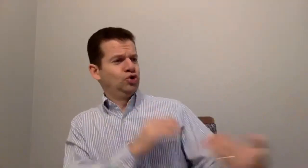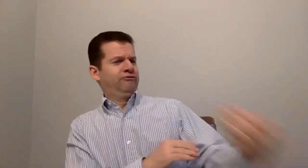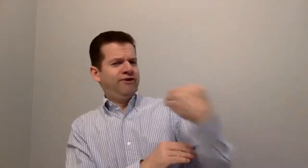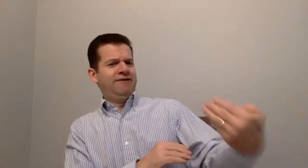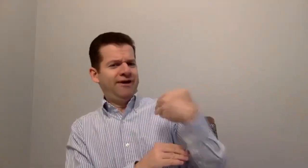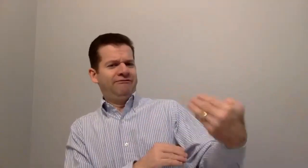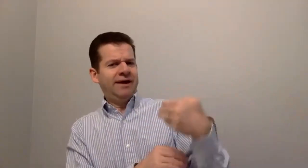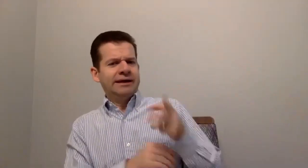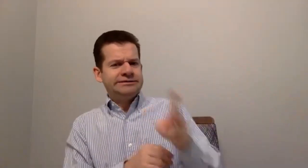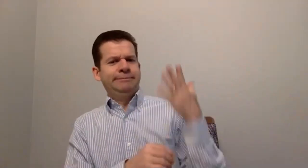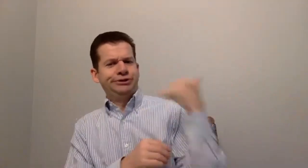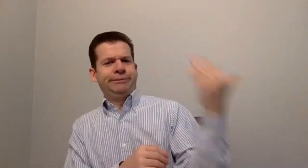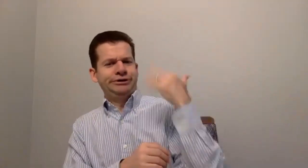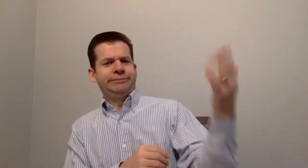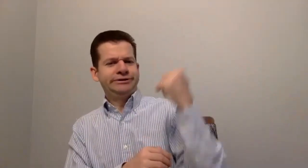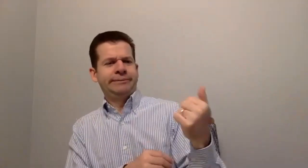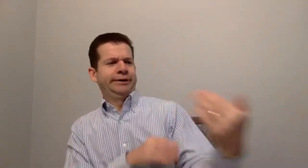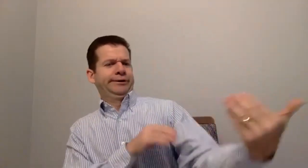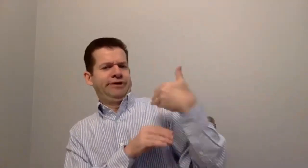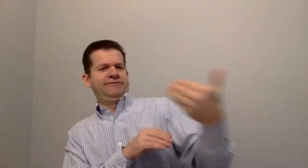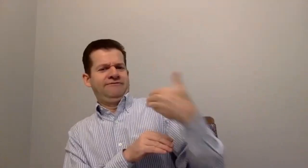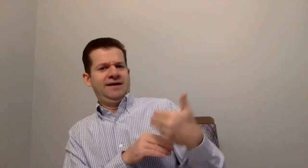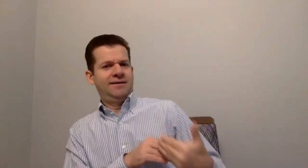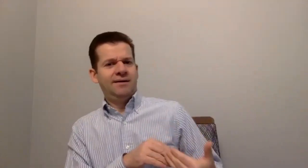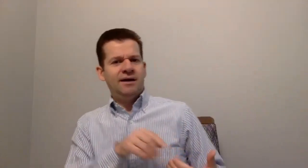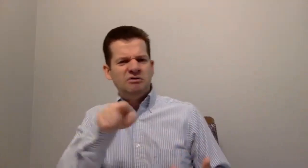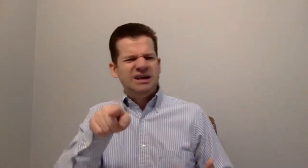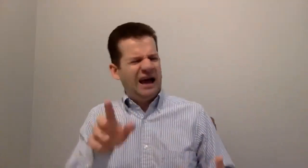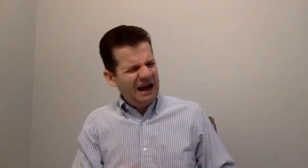surdo, vem, sempre chama, vem. Você, ah,